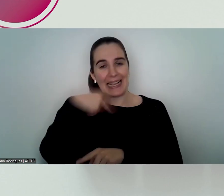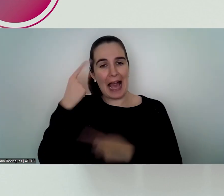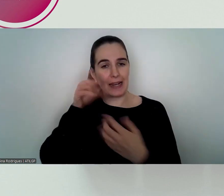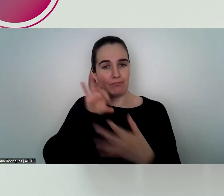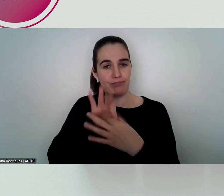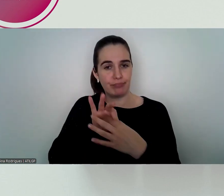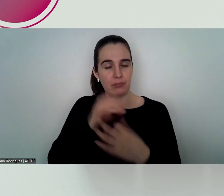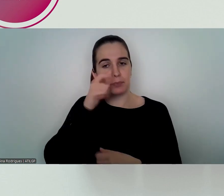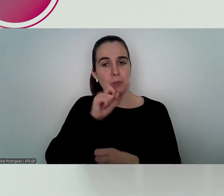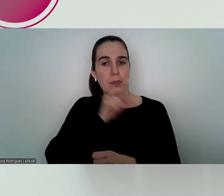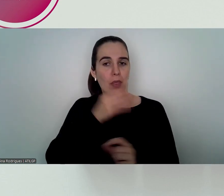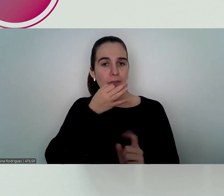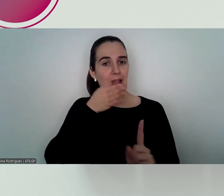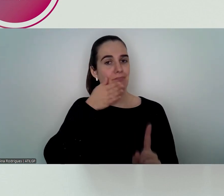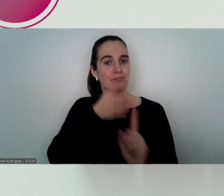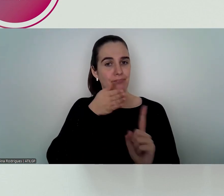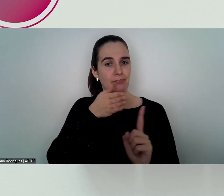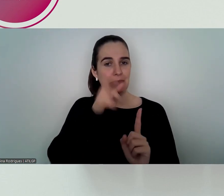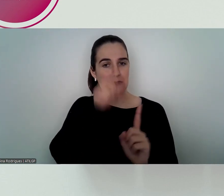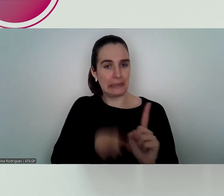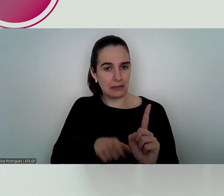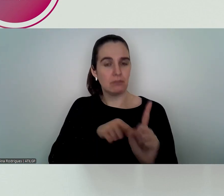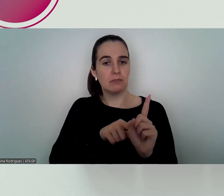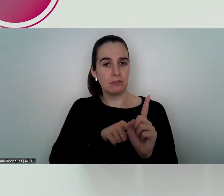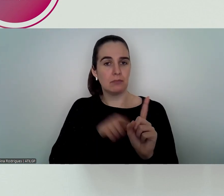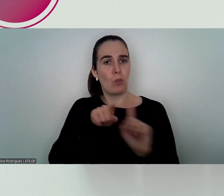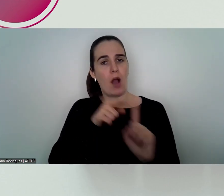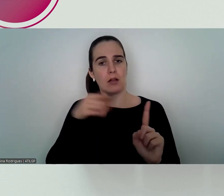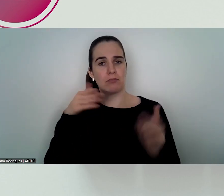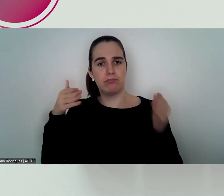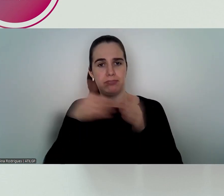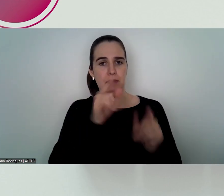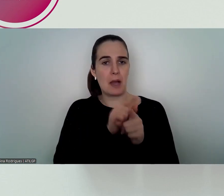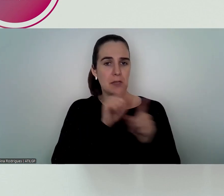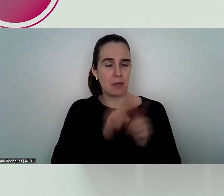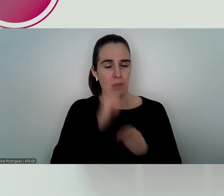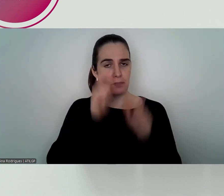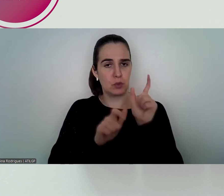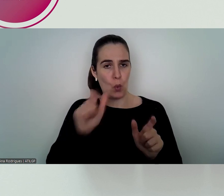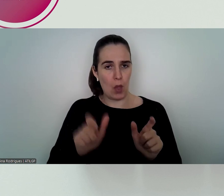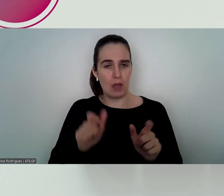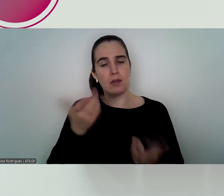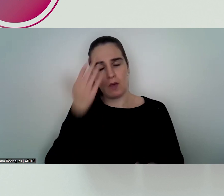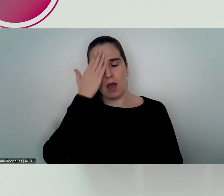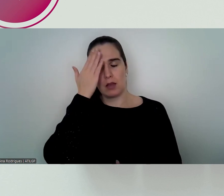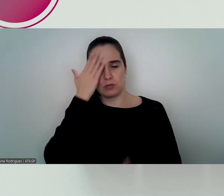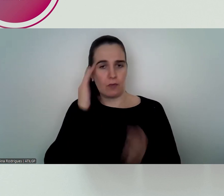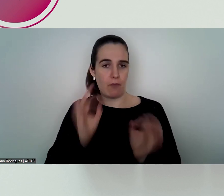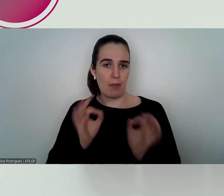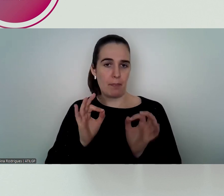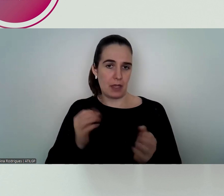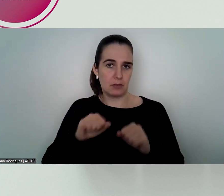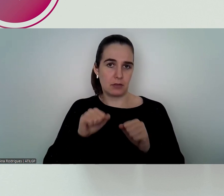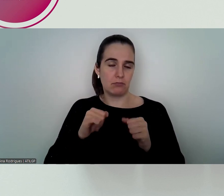os pedidos possam, de alguma maneira, ser dirigidos, concentrados, ou o que for, me parece relevante